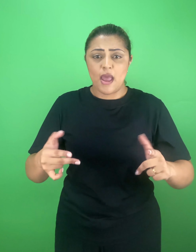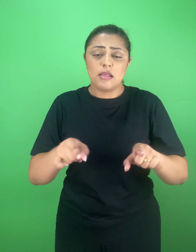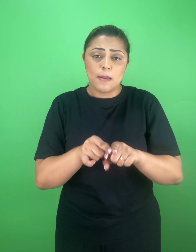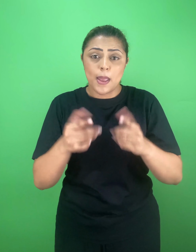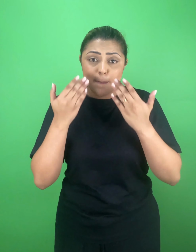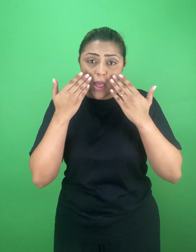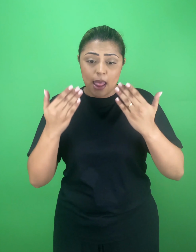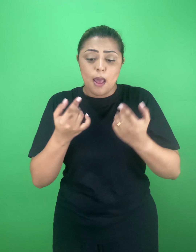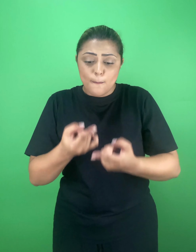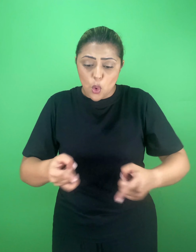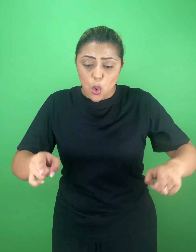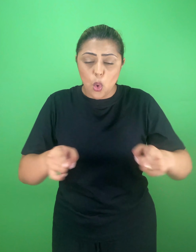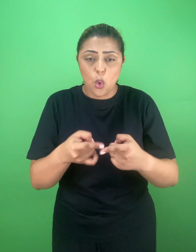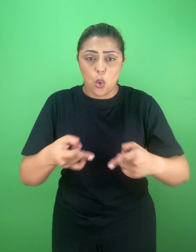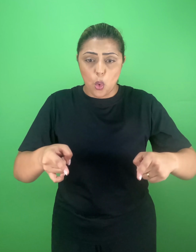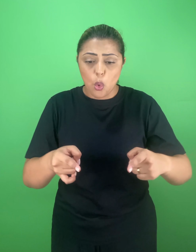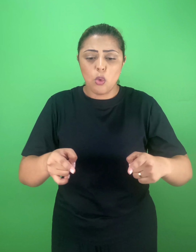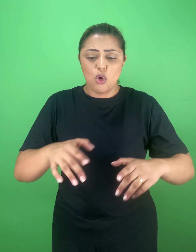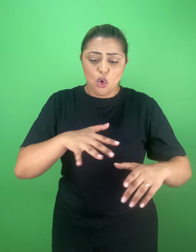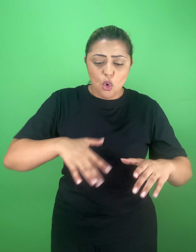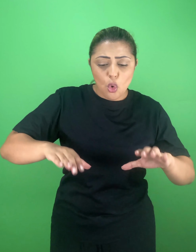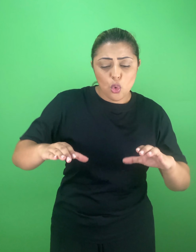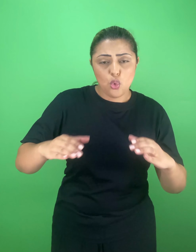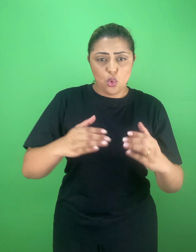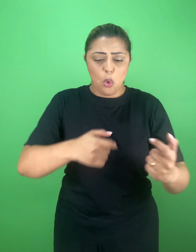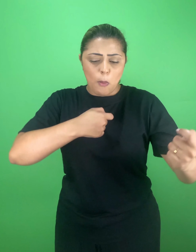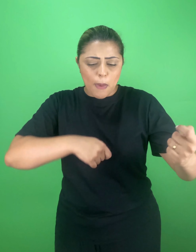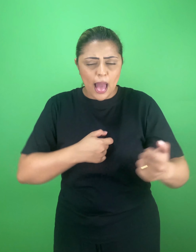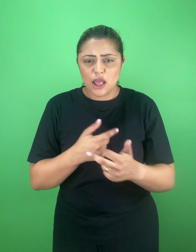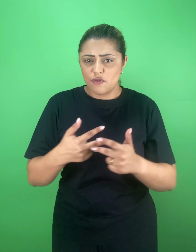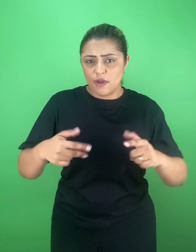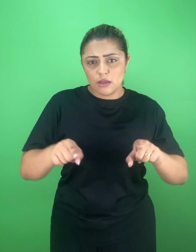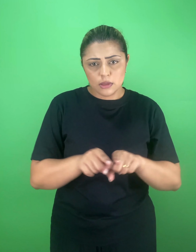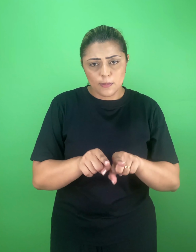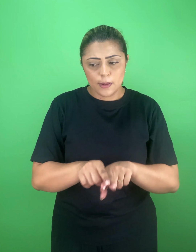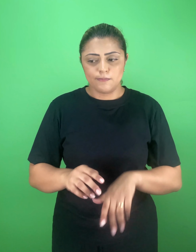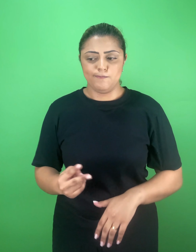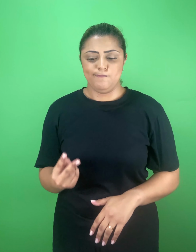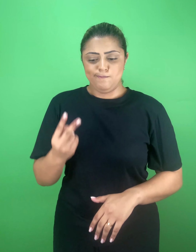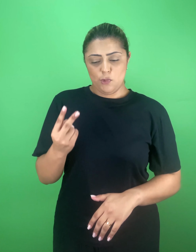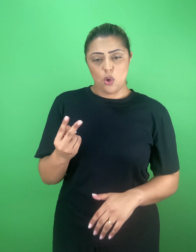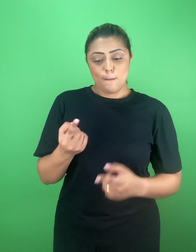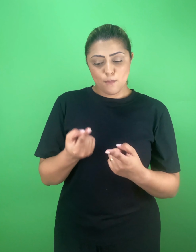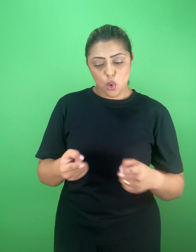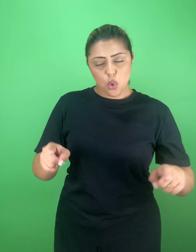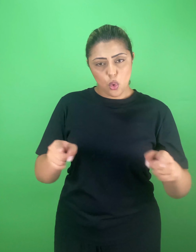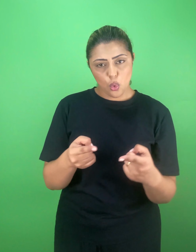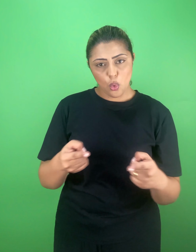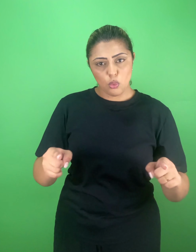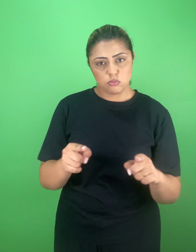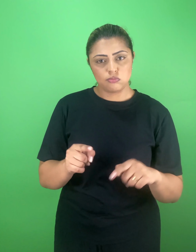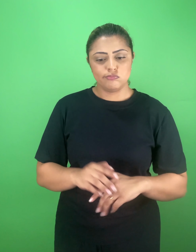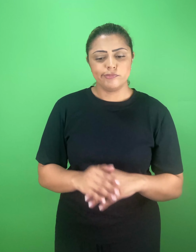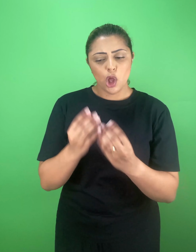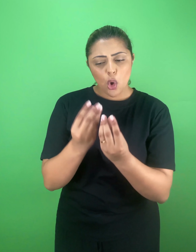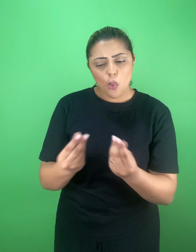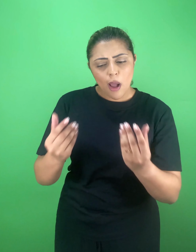de músicos, brandas e grupos 2. Formação musical Ações de qualificação, formação,